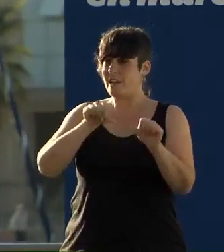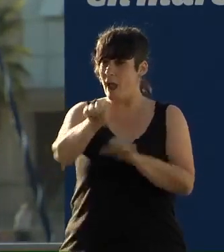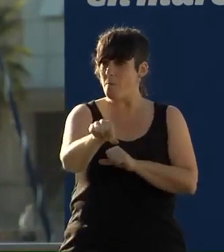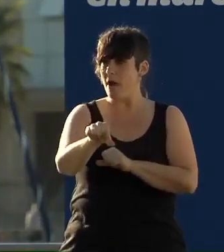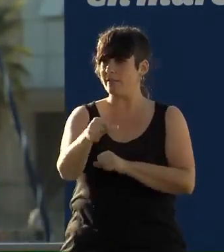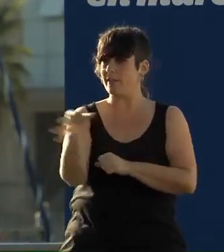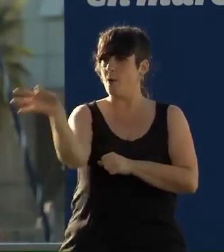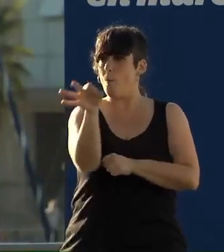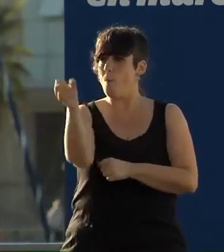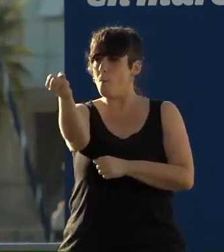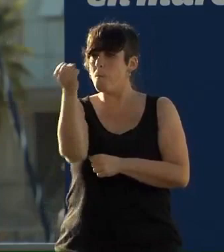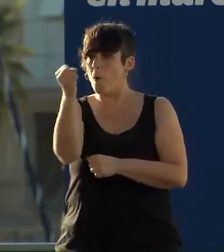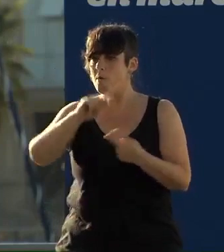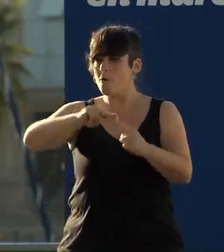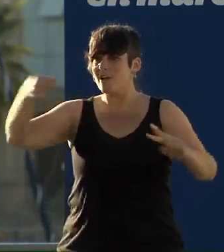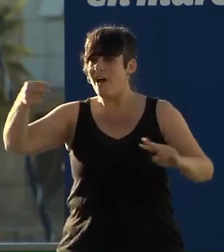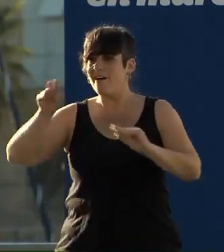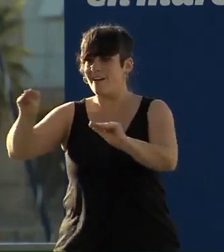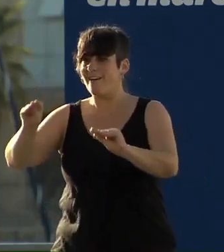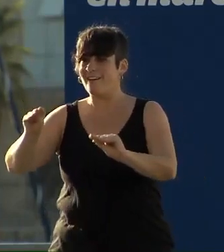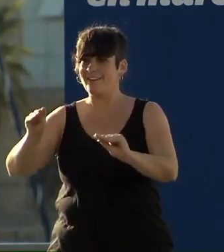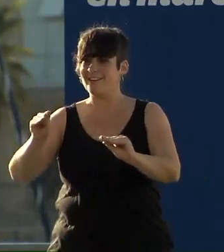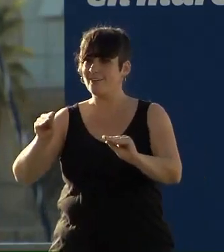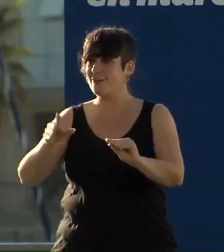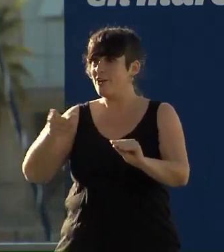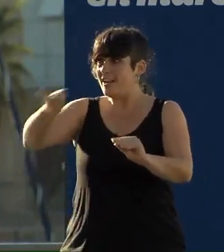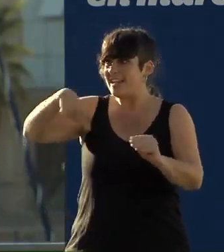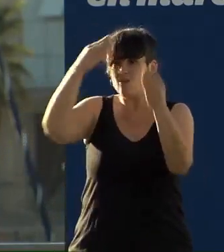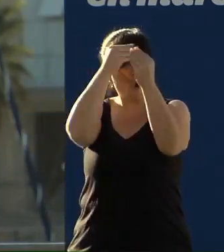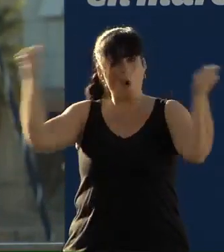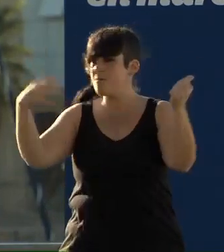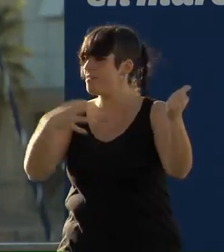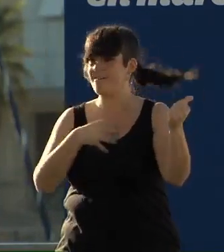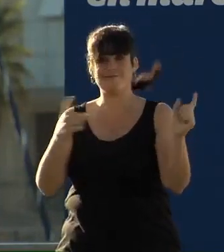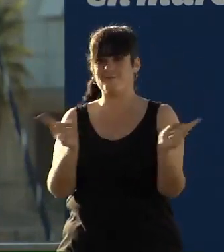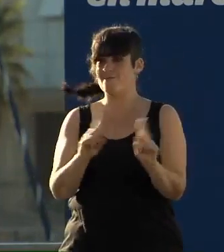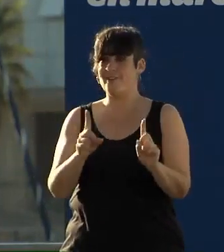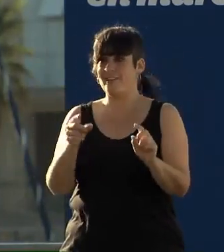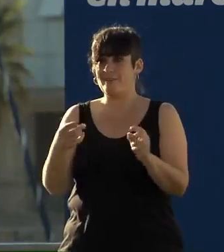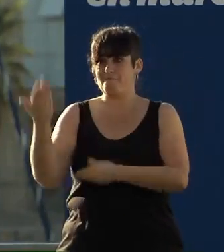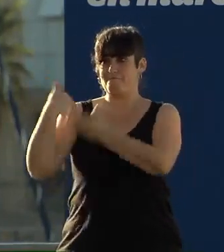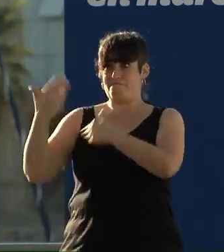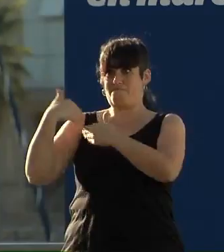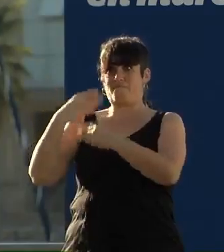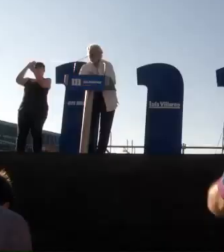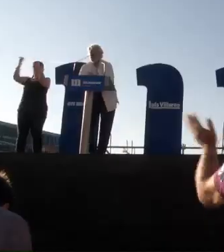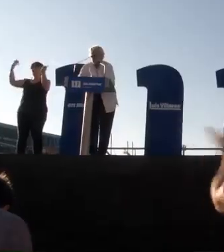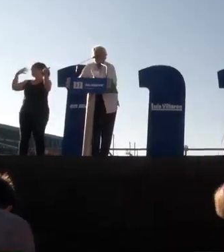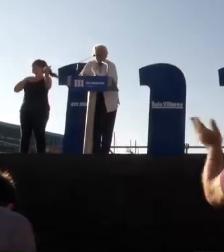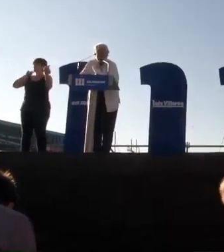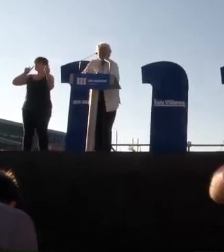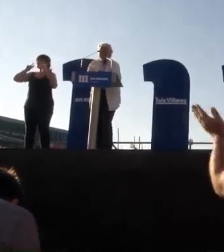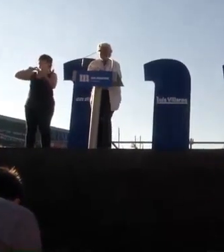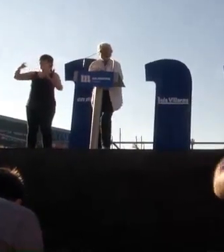de Podemos e ese é o ADN que eu digo que Podemos non pode nunca esquecer, nin pode deixar de existir, nin debe deixar que sexa exactamente o